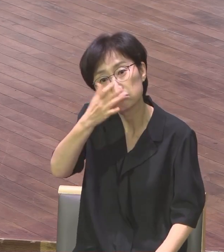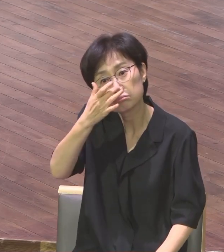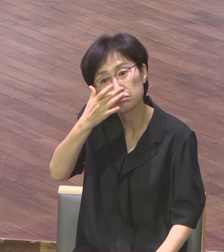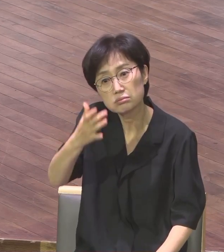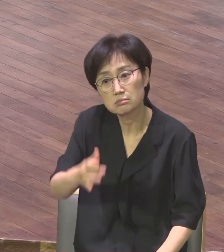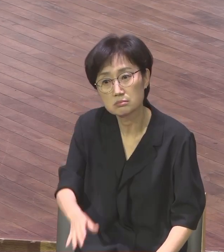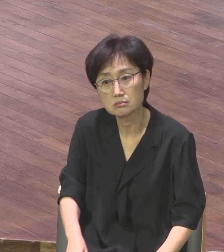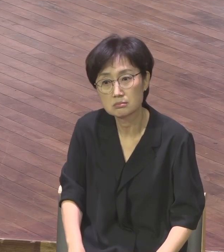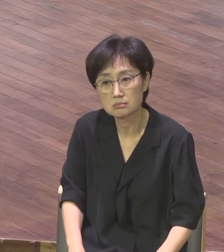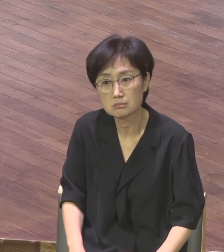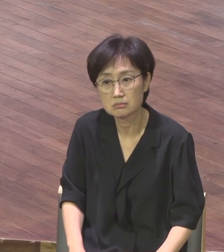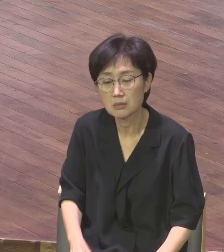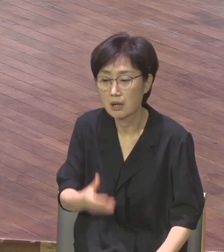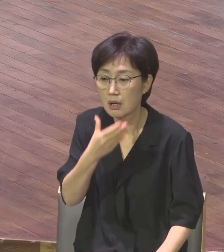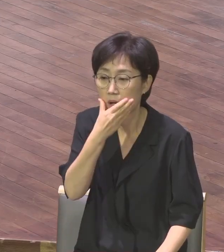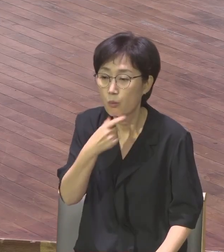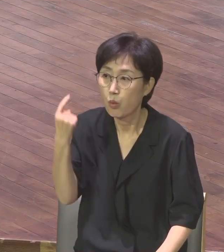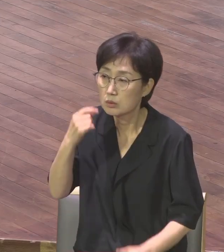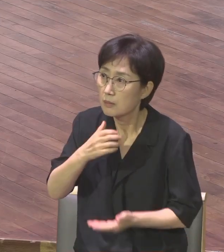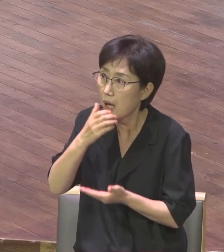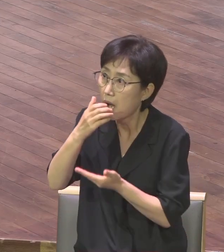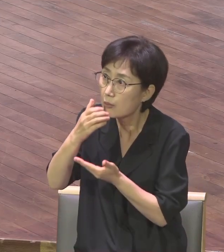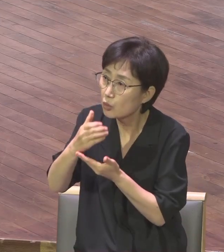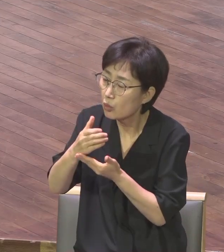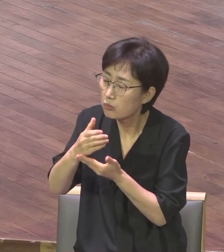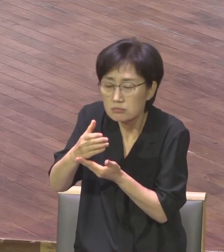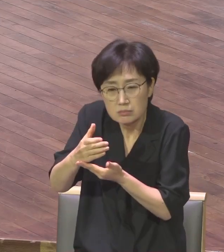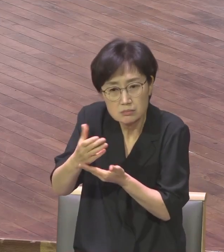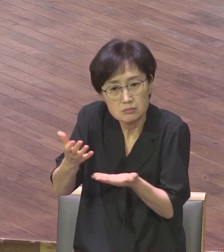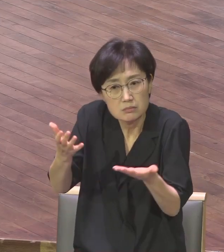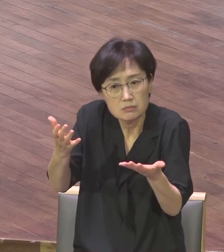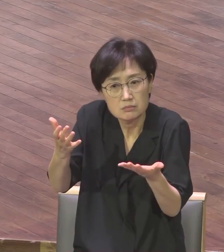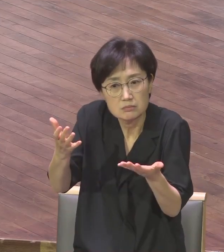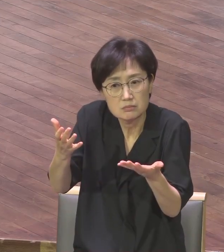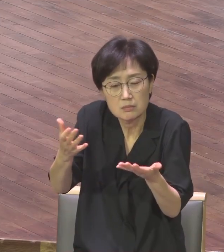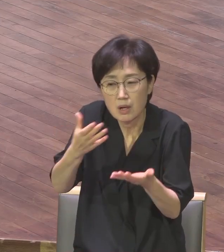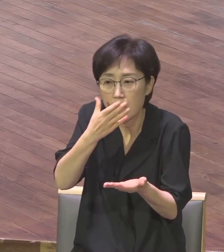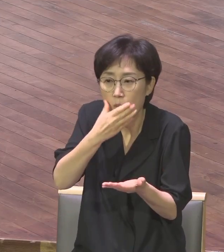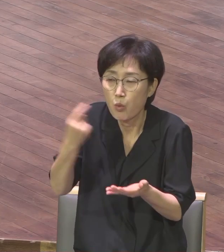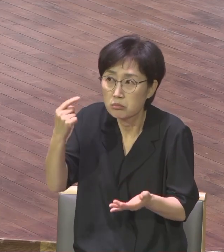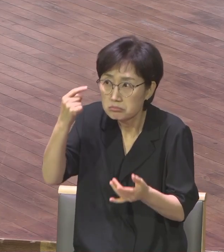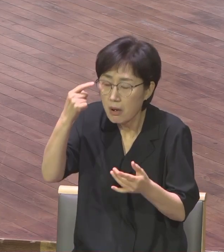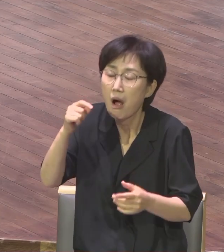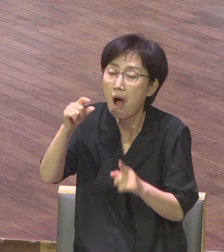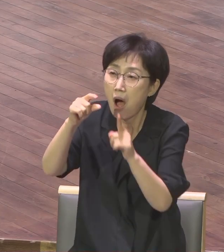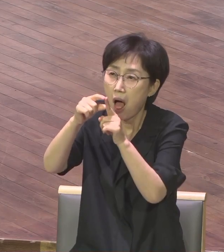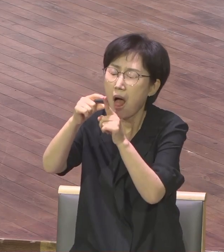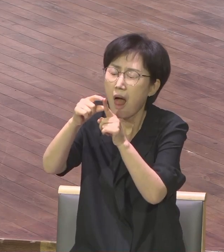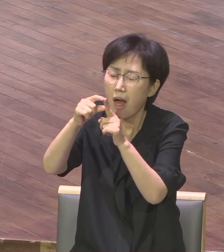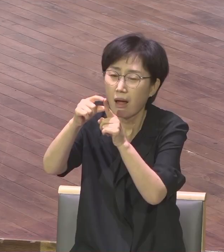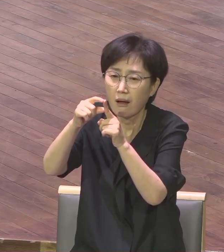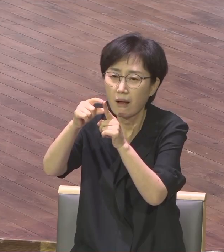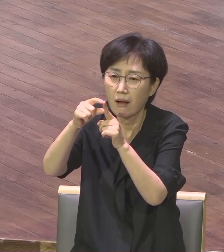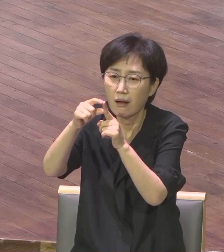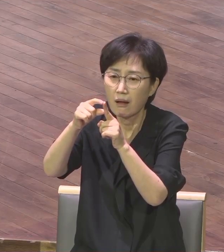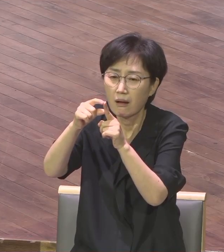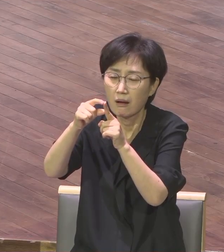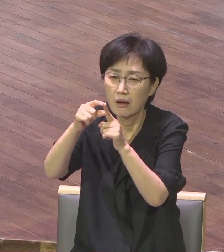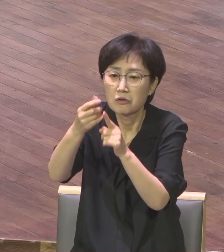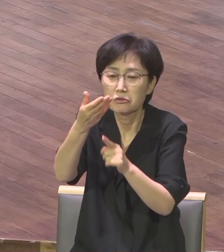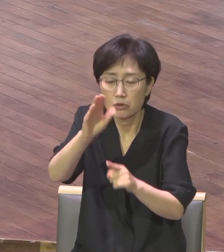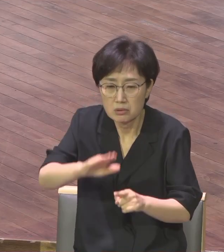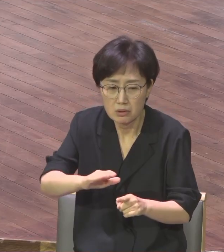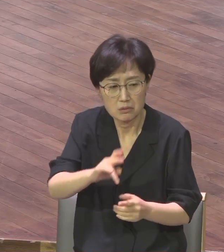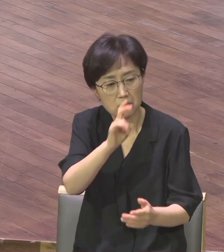말입니까? 복음에 대한 감격이 없어. 언제부터인가 하고 찬양을 부를 때 눈에 눈물이 나고 가슴이